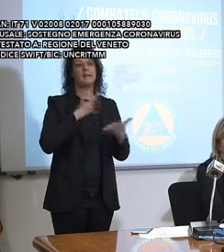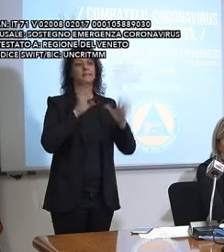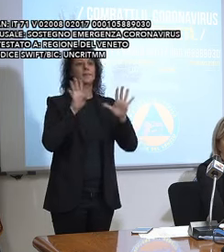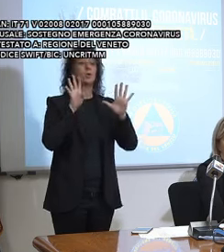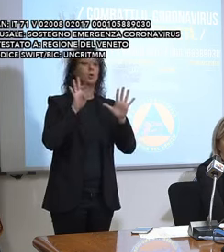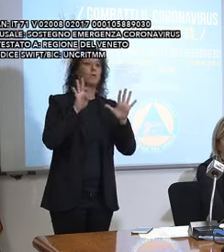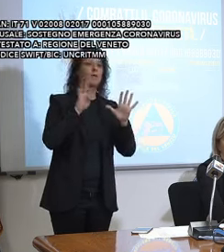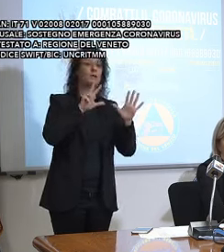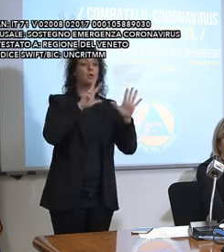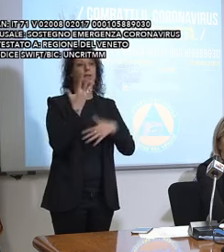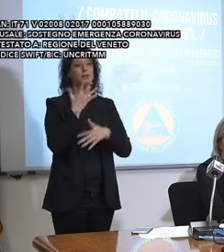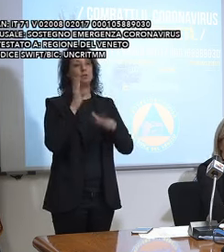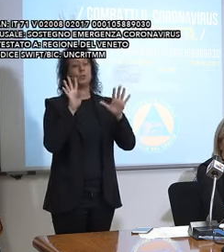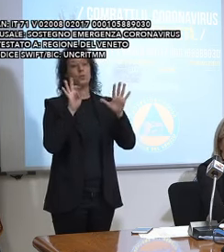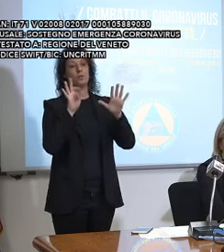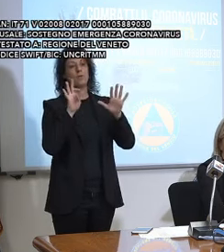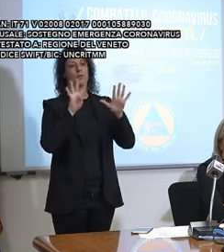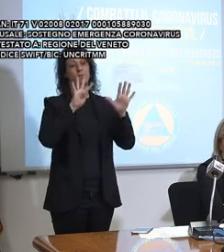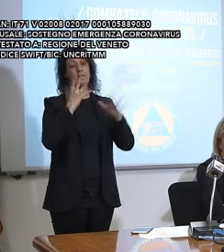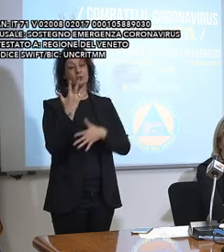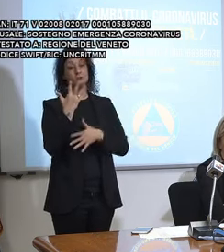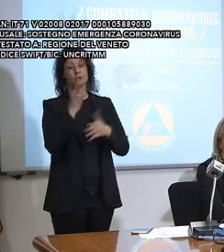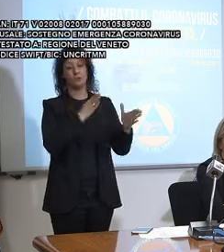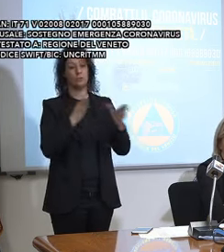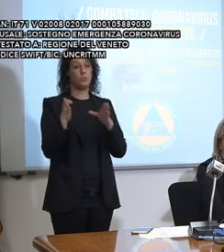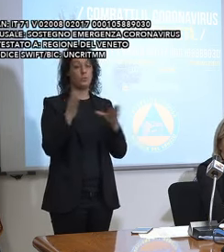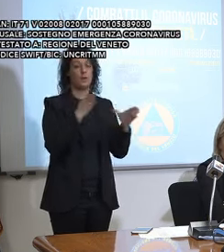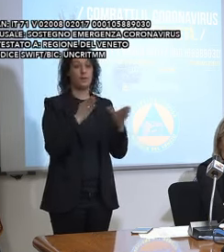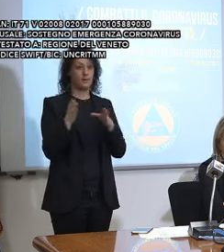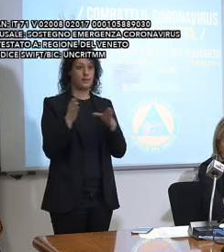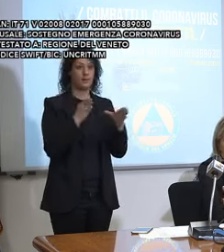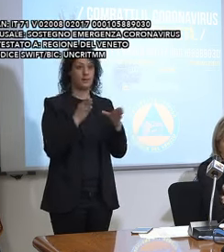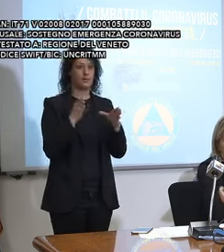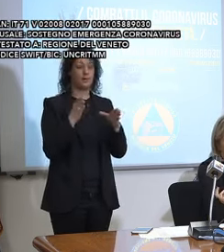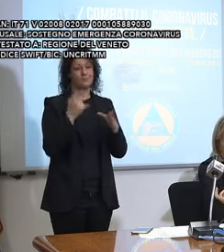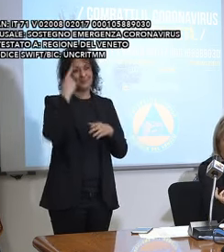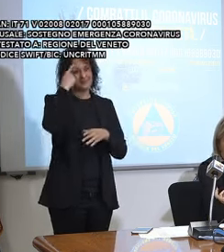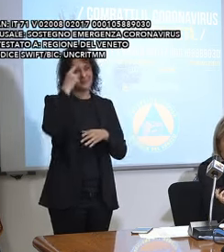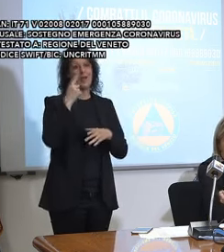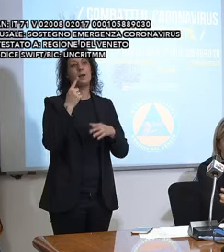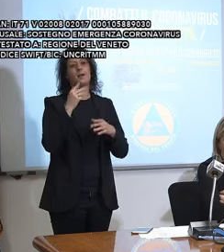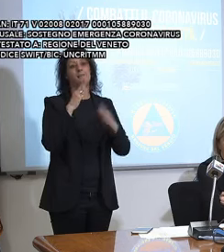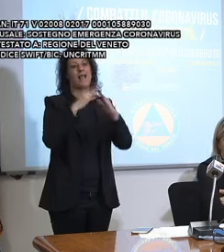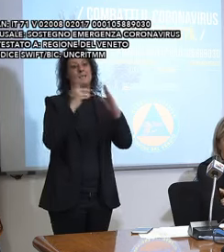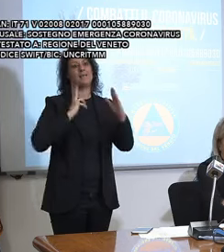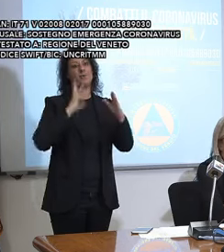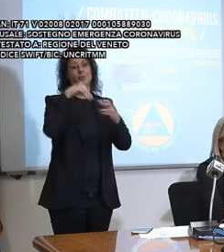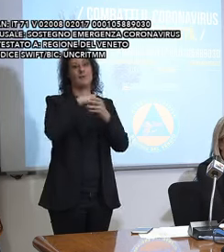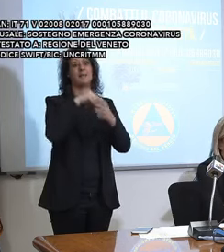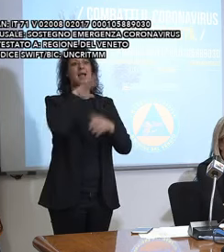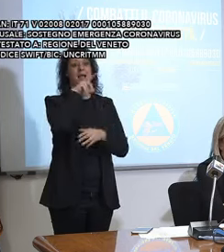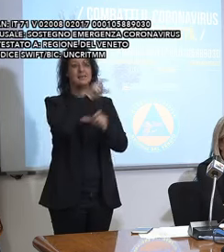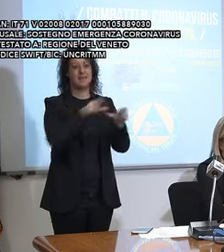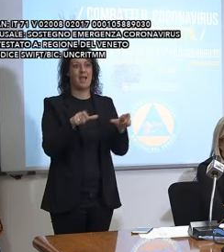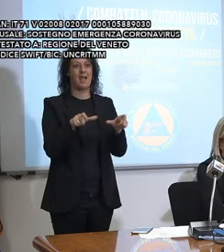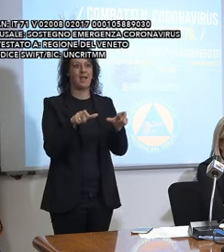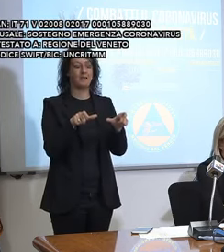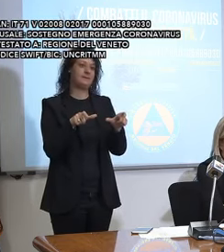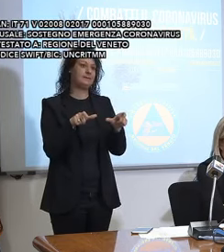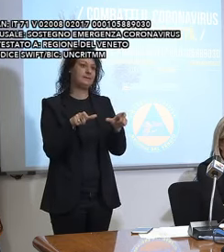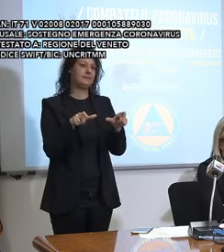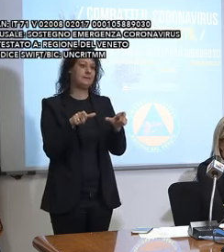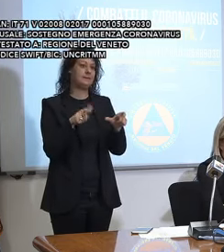anni, 85, 90, 95, insomma, perché sappiamo poi nelle strutture per anziani ci sono anche persone effettivamente